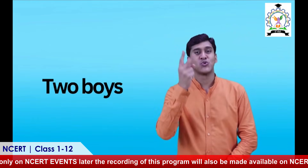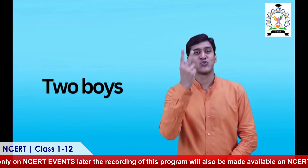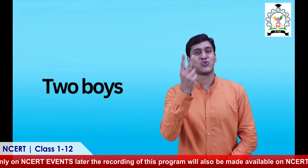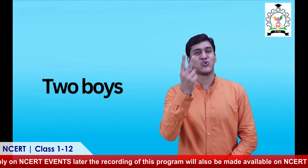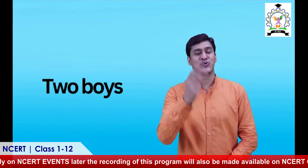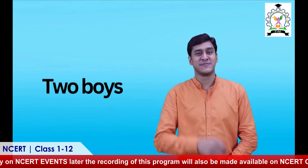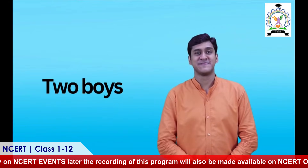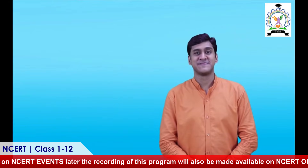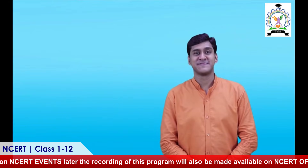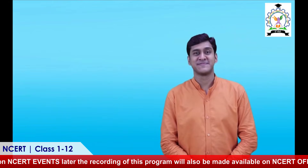2 लड़के